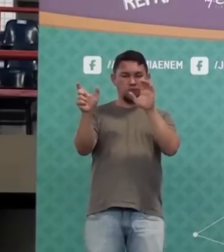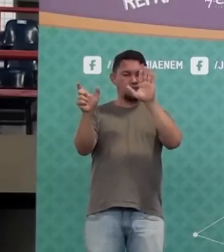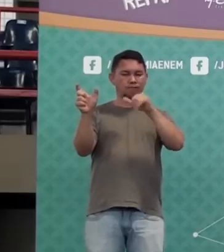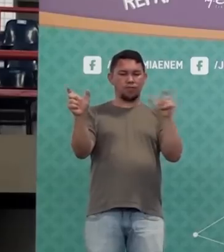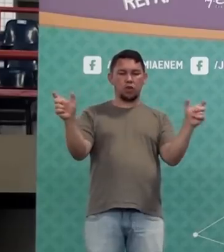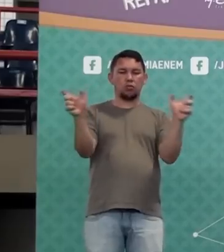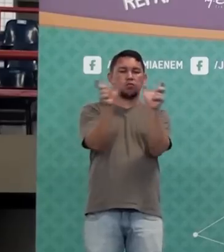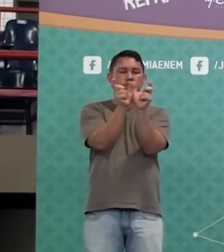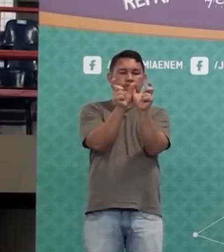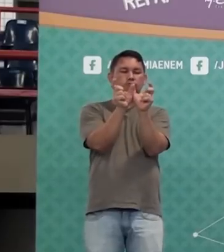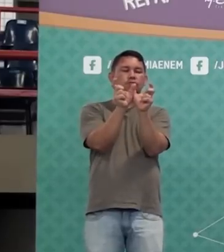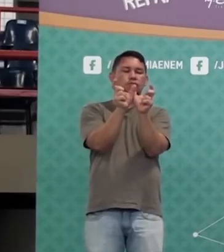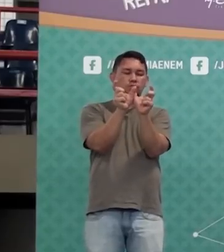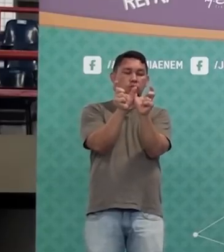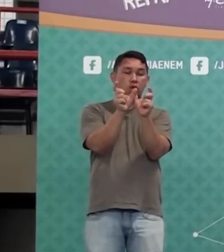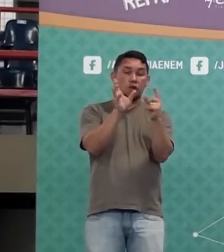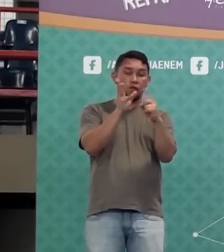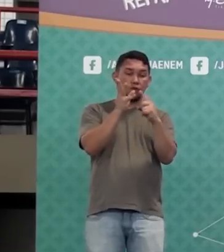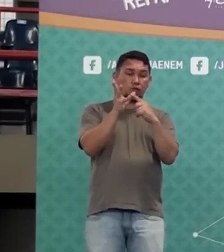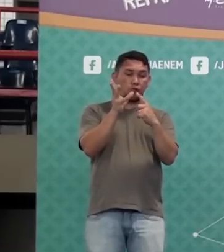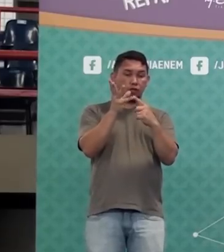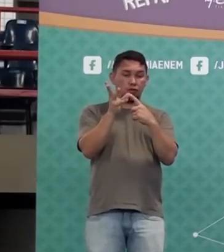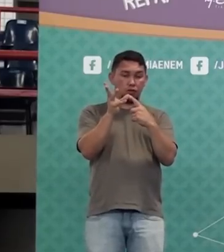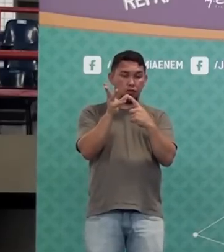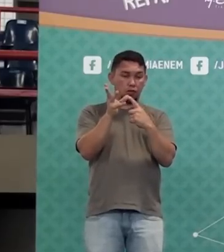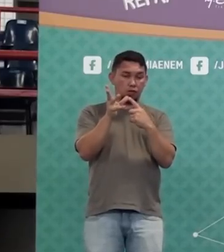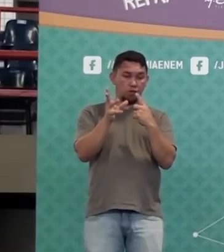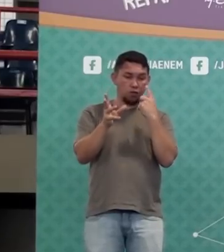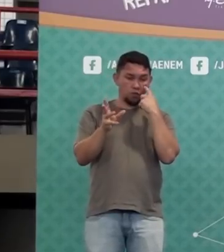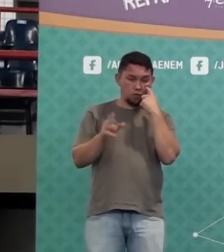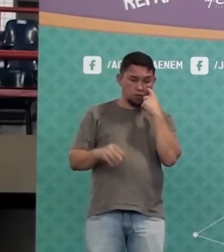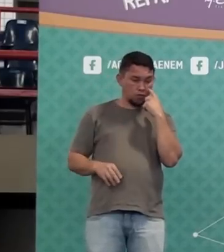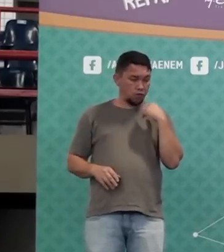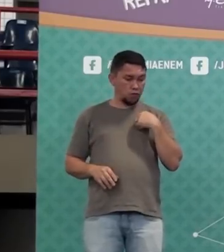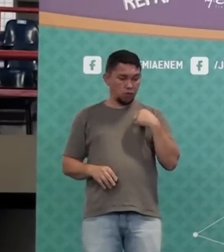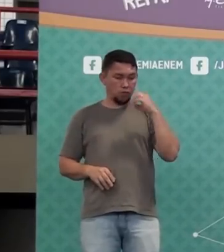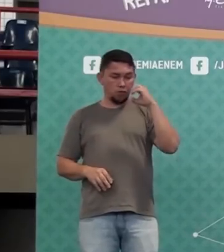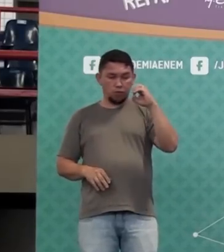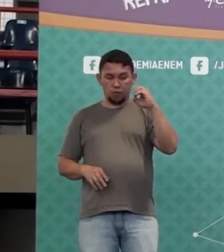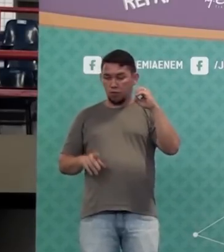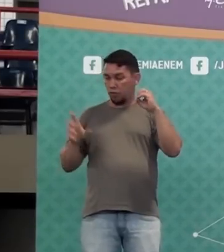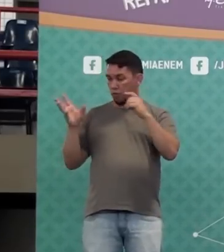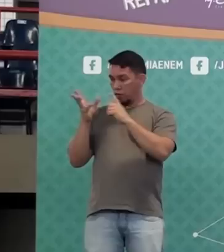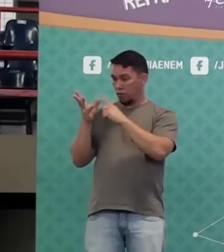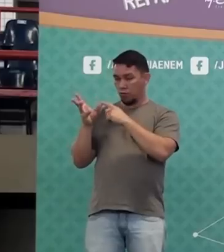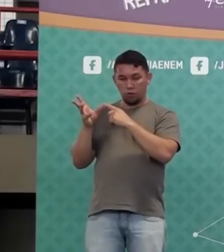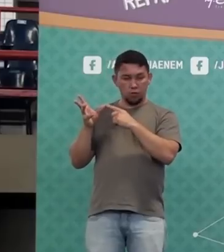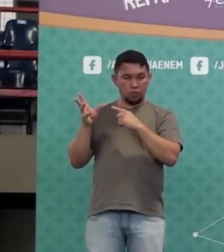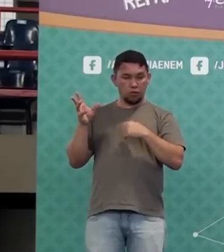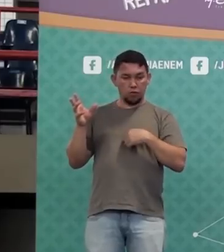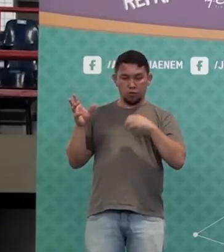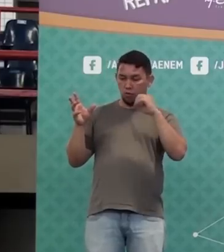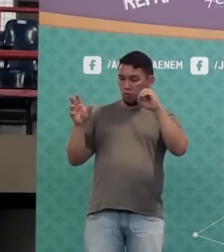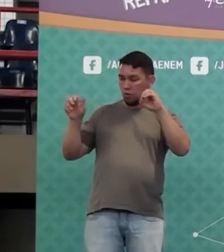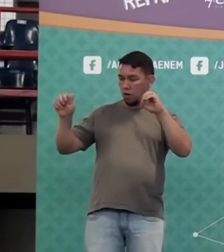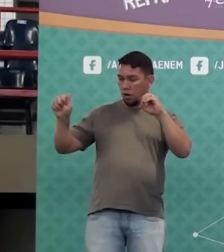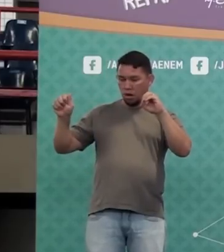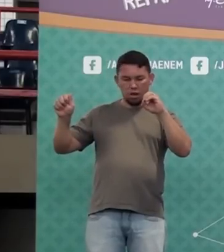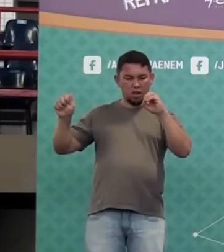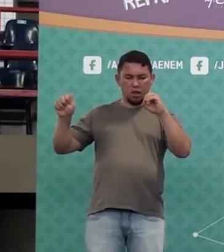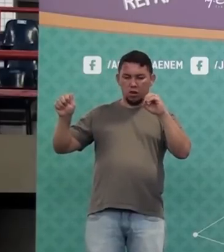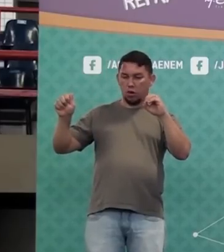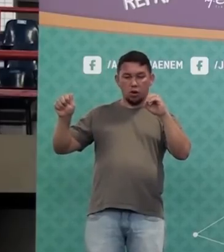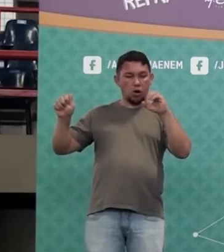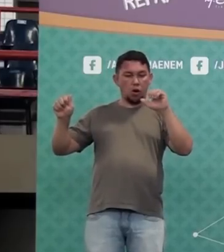prefixo terminar com vogal e a palavra seguinte começar com vogal e as vogais forem